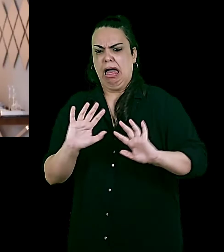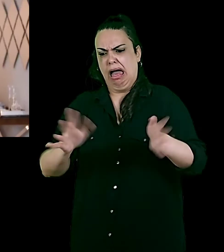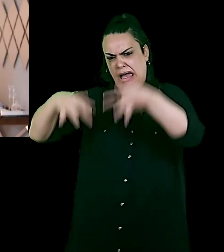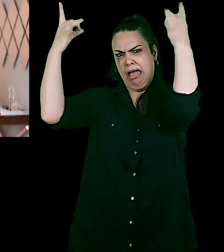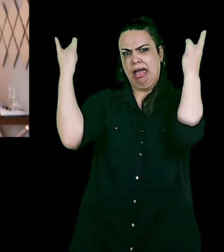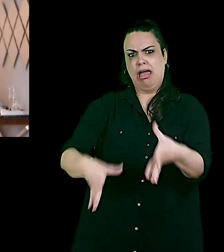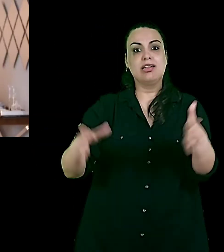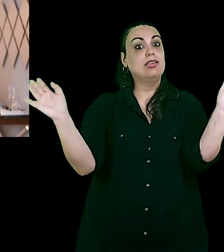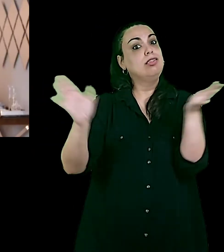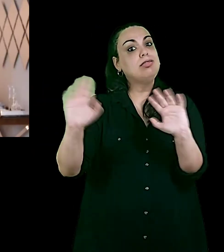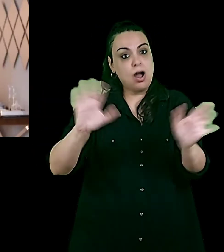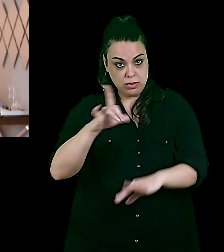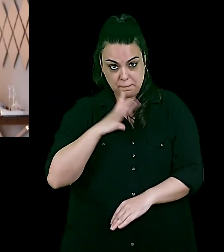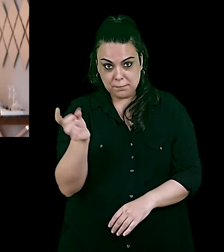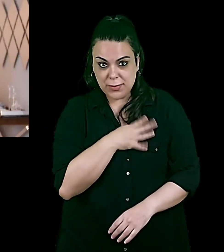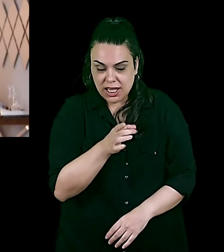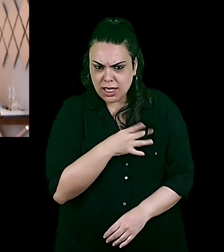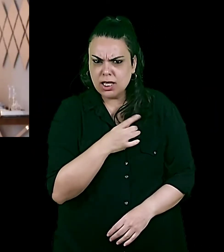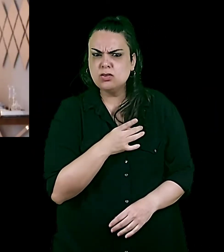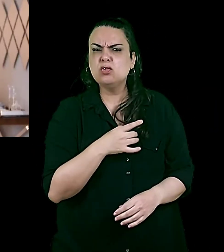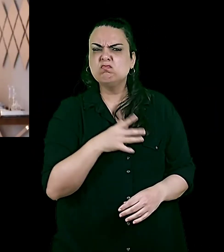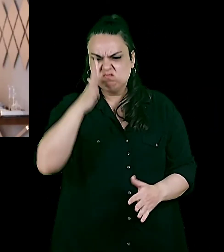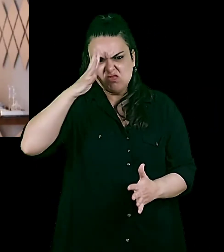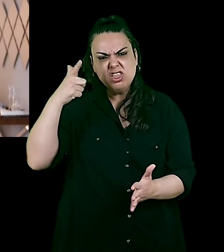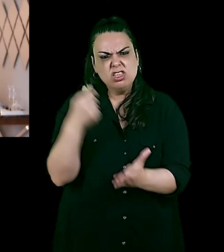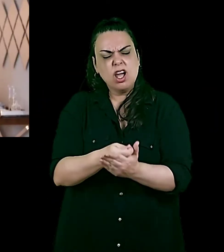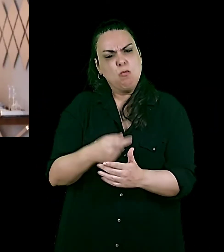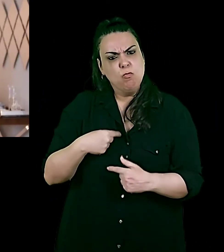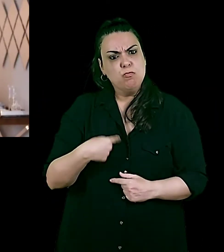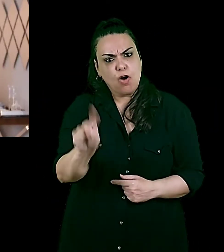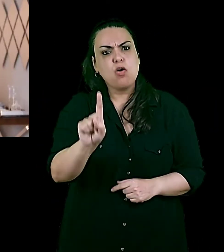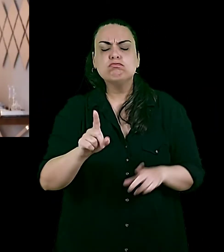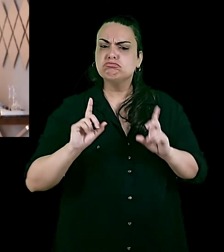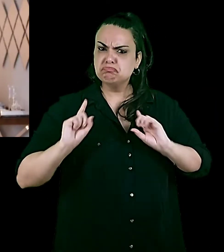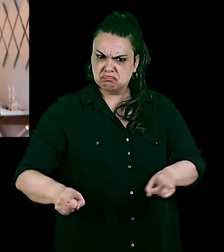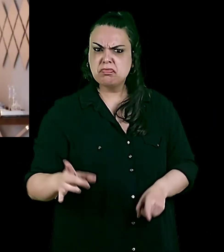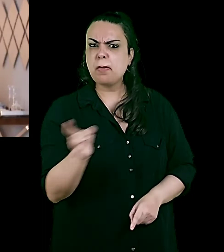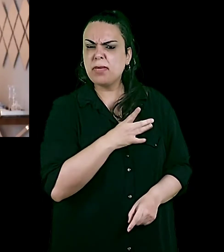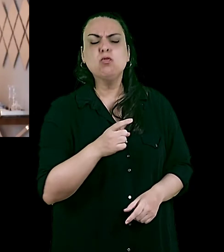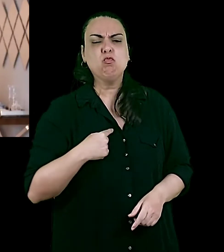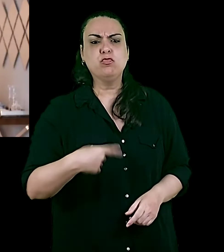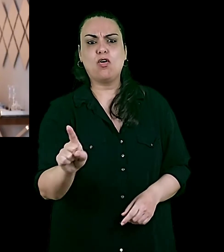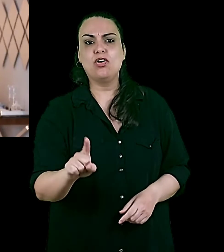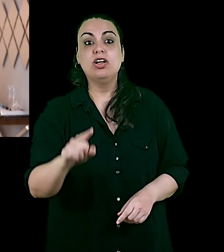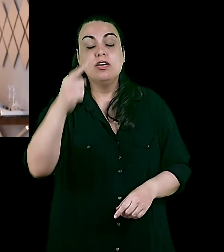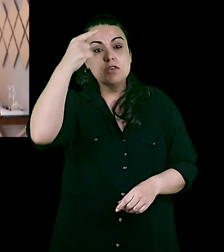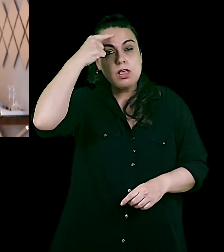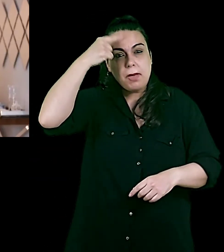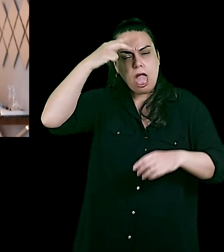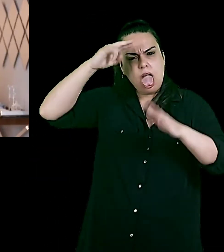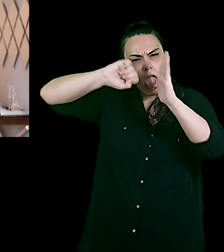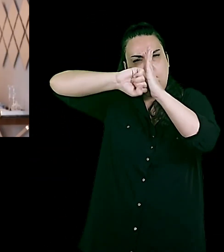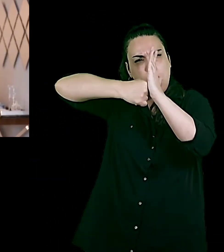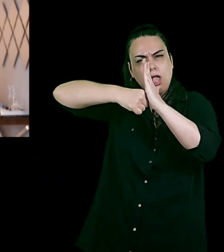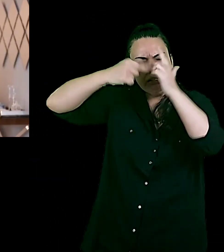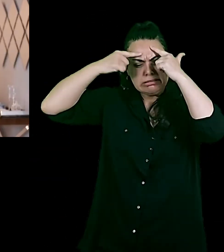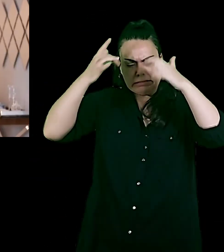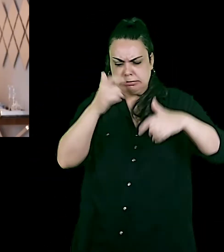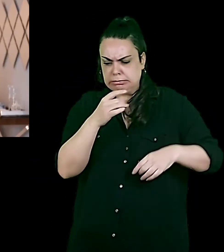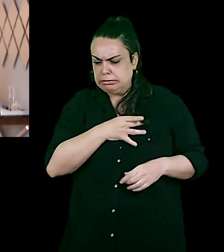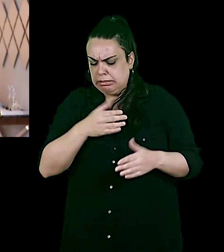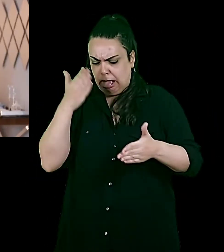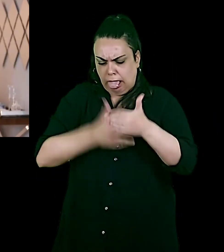evitada. Todas as vezes que você decide destravar o seu chamado, isso acontece na nossa mente. A gente decide, não,